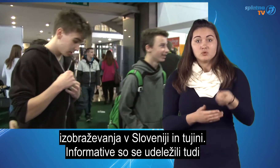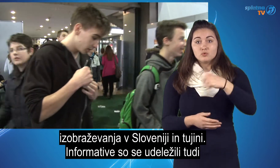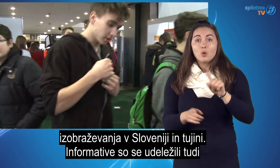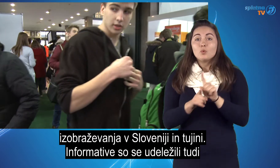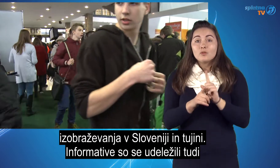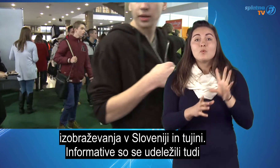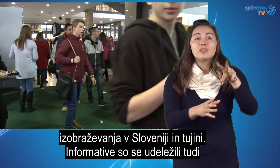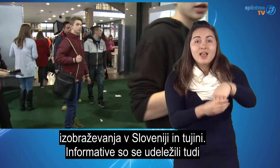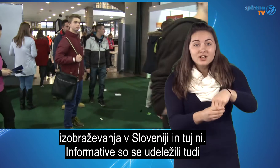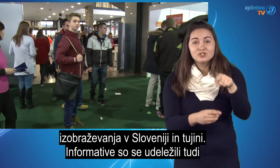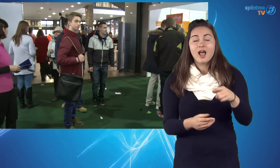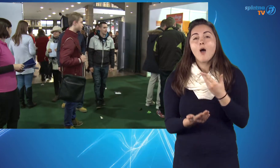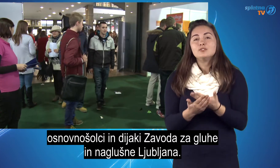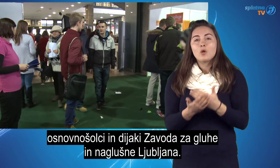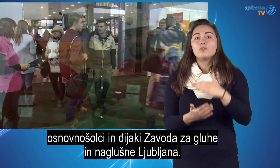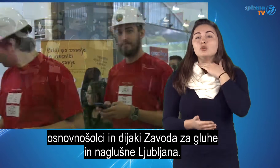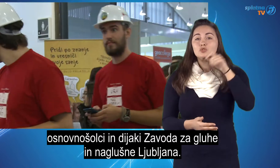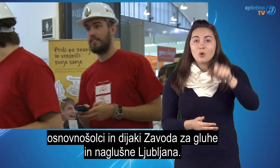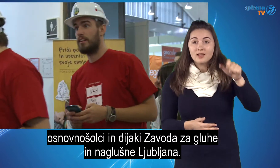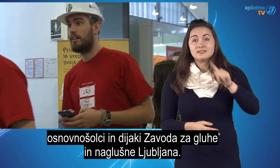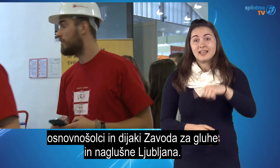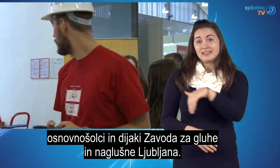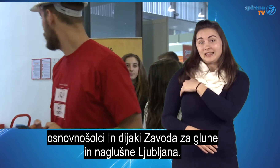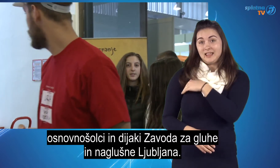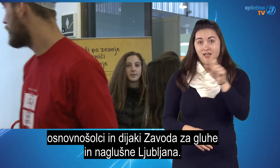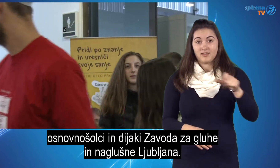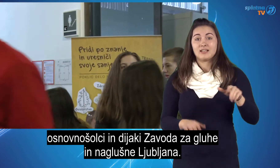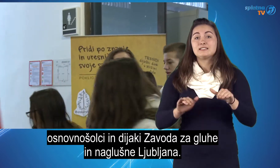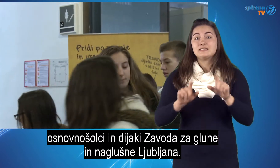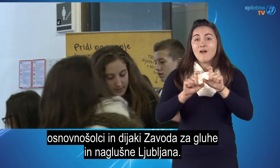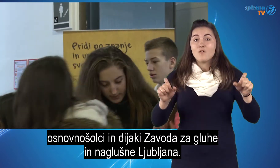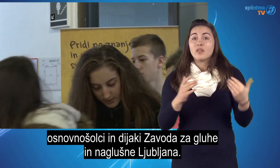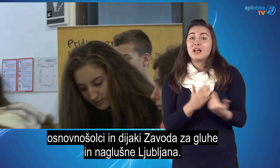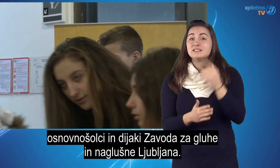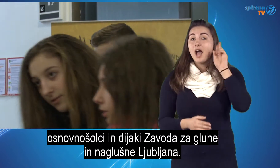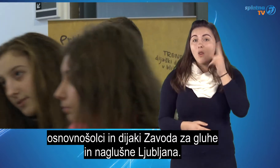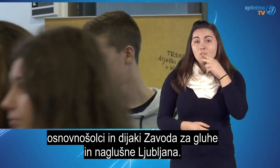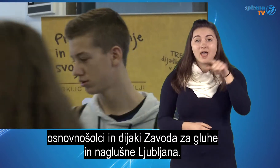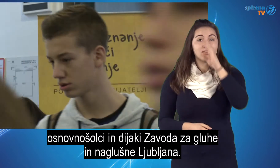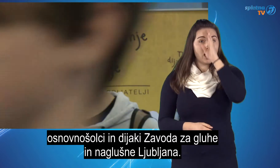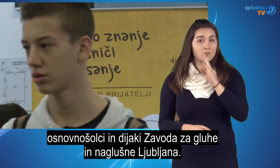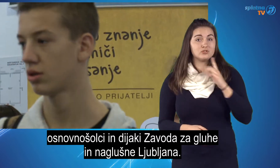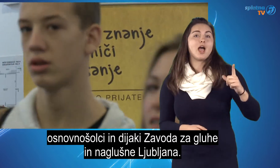Informative so se udeležili tudi osnovnošolci in dijaki Zavoda za gluhe in naglušne Ljubljana.